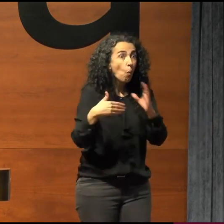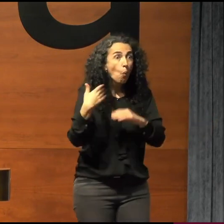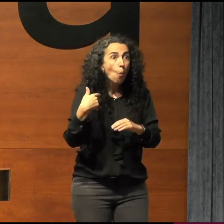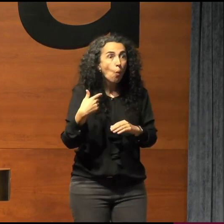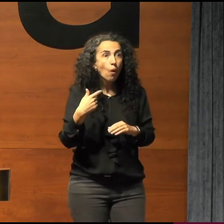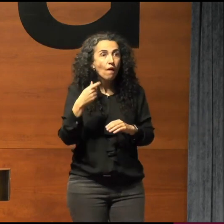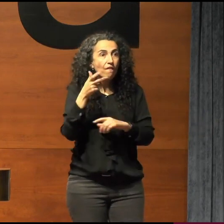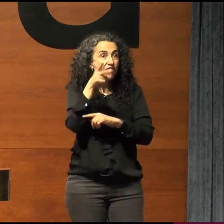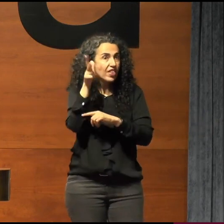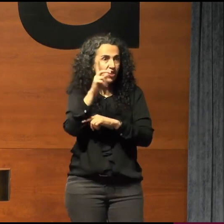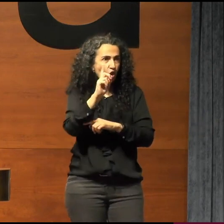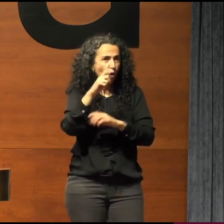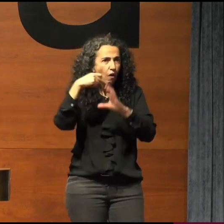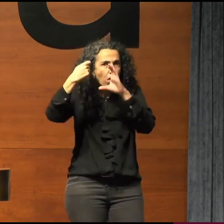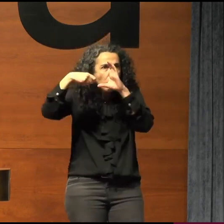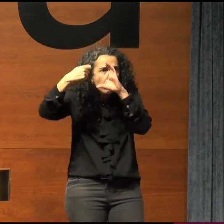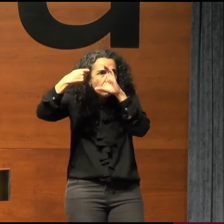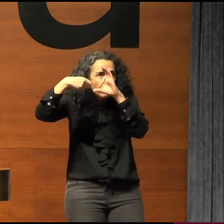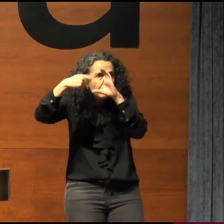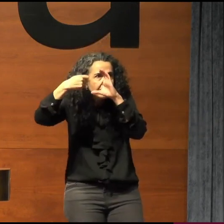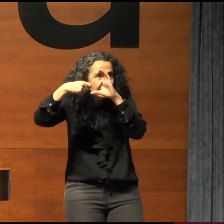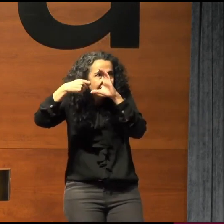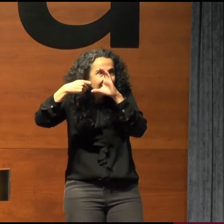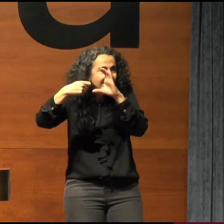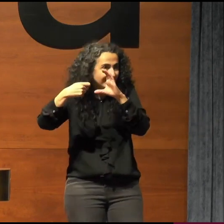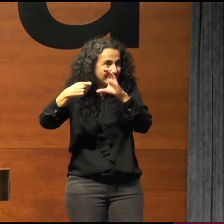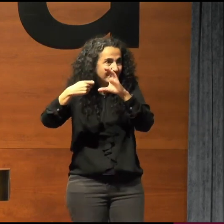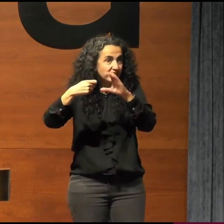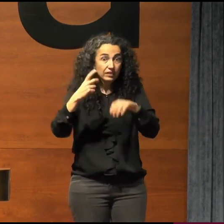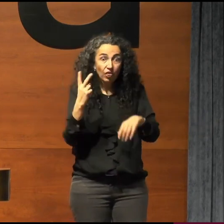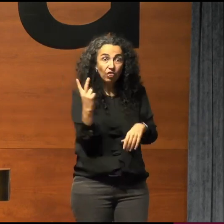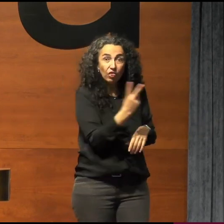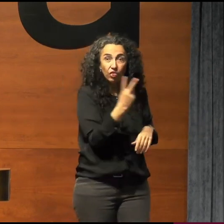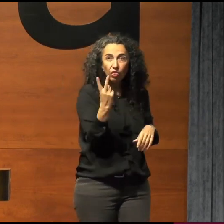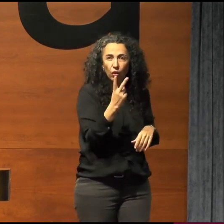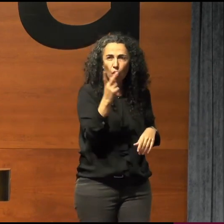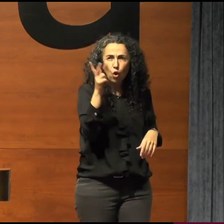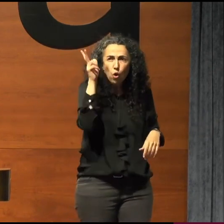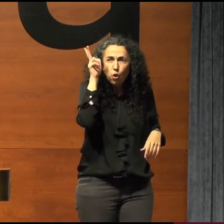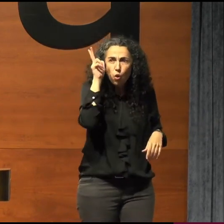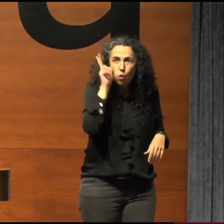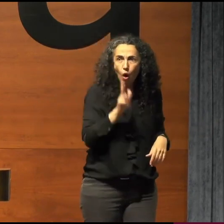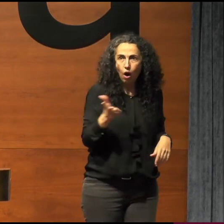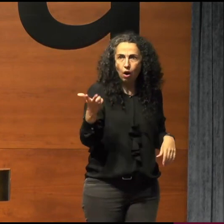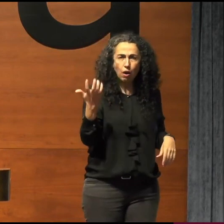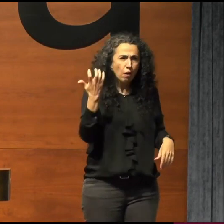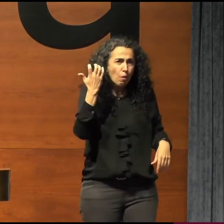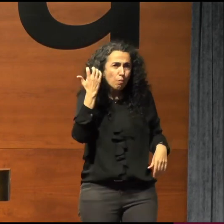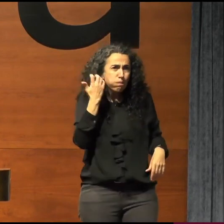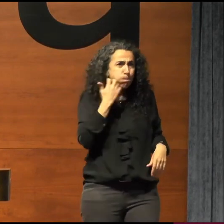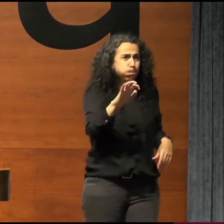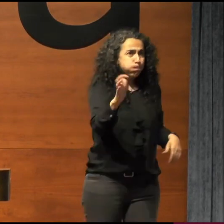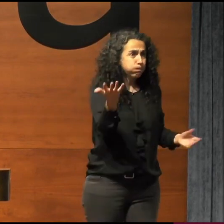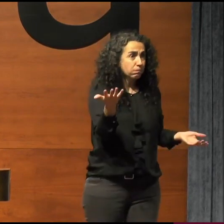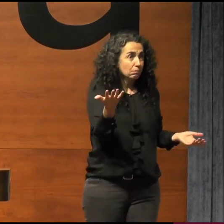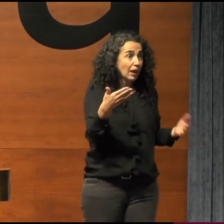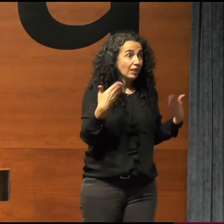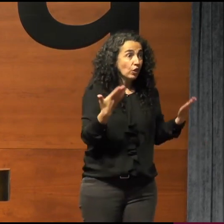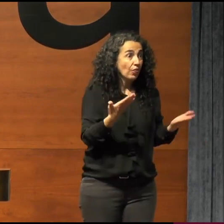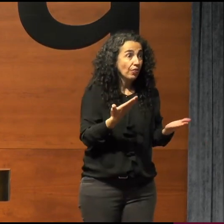Antiguamente contábamos con las fotografías en blanco y negro de una calidad mala, no contábamos con grabaciones en